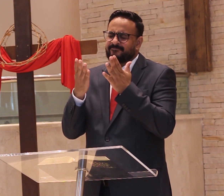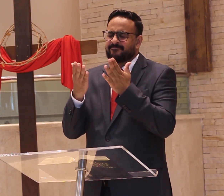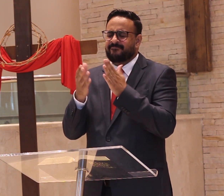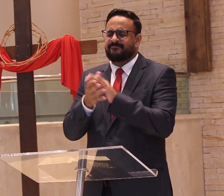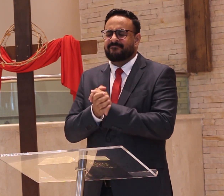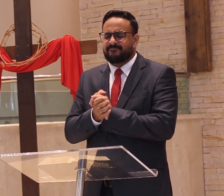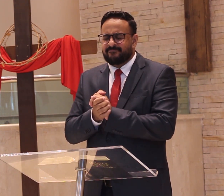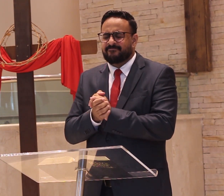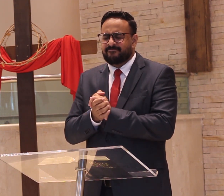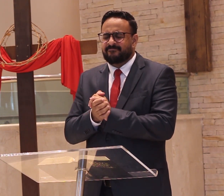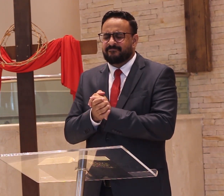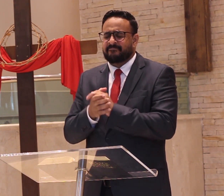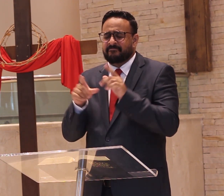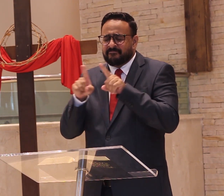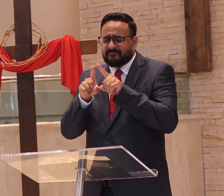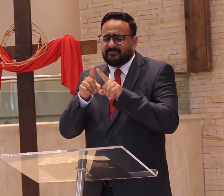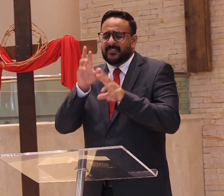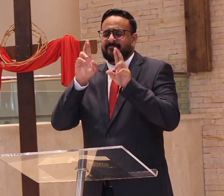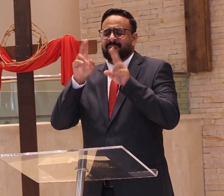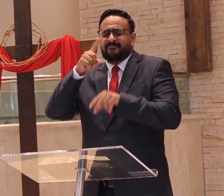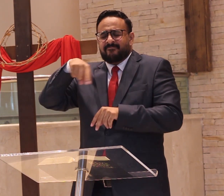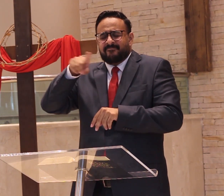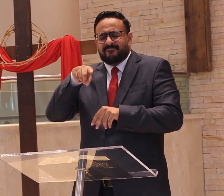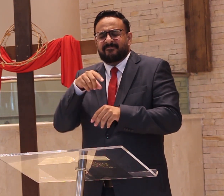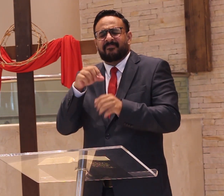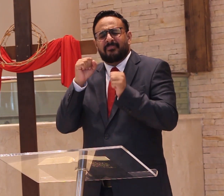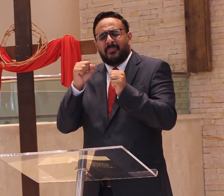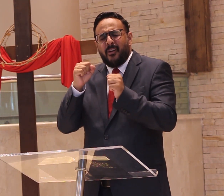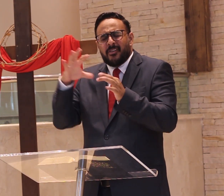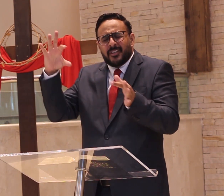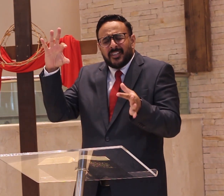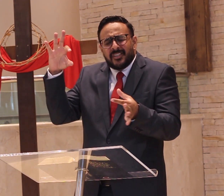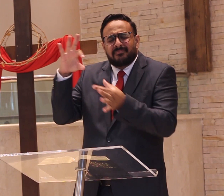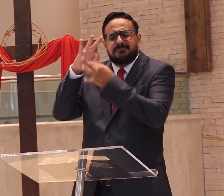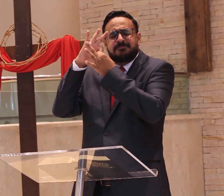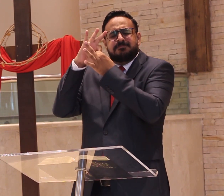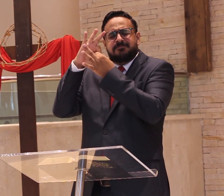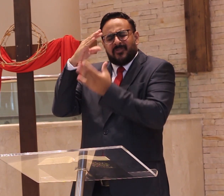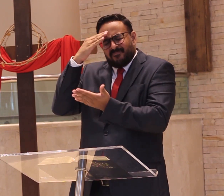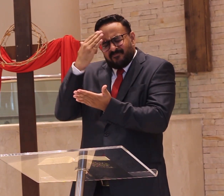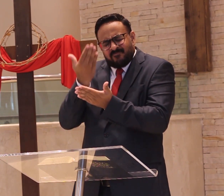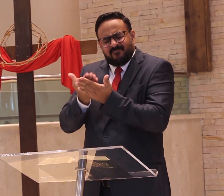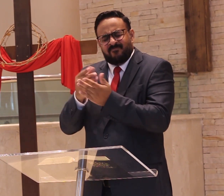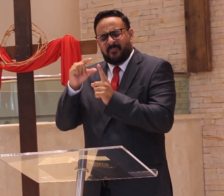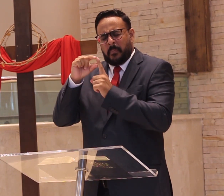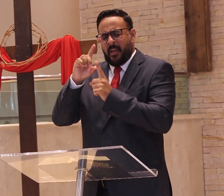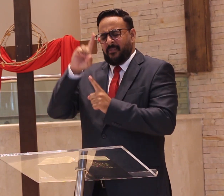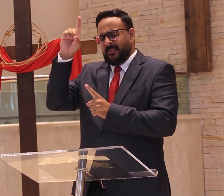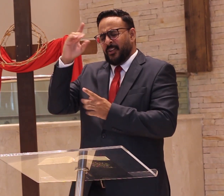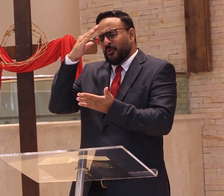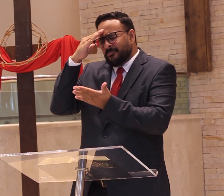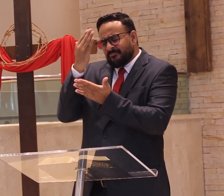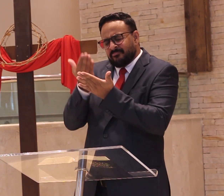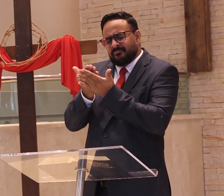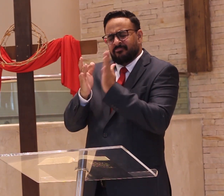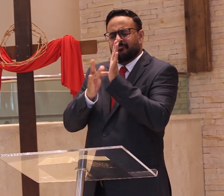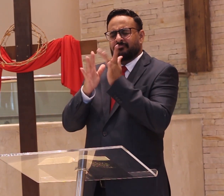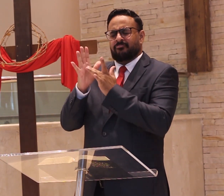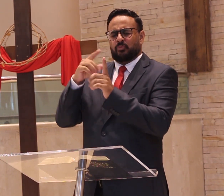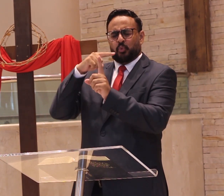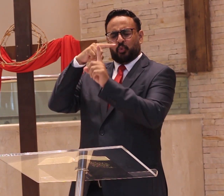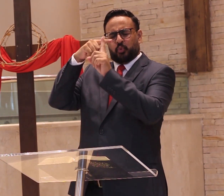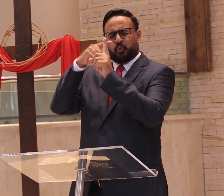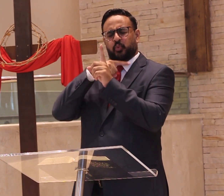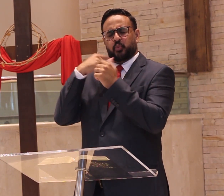a felicidade e a esperança. Também, Senhor, desejamos que cada pessoa que nos assista possa entrar